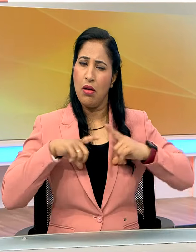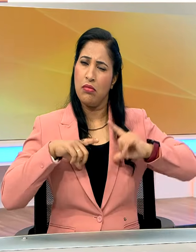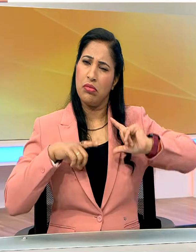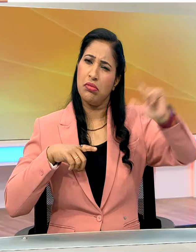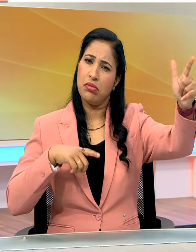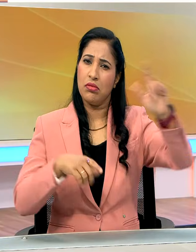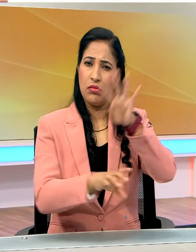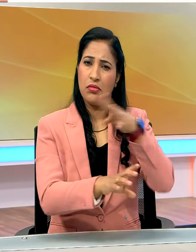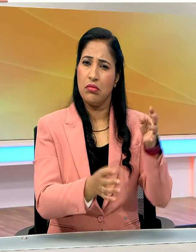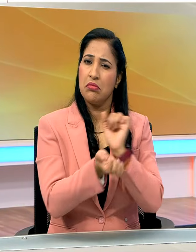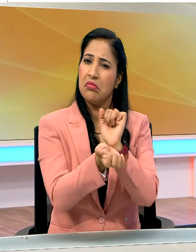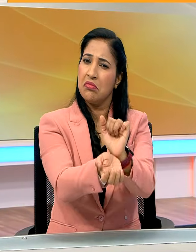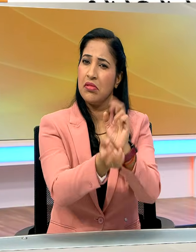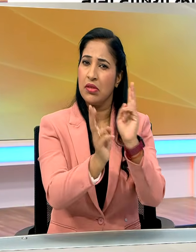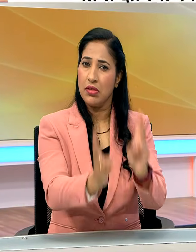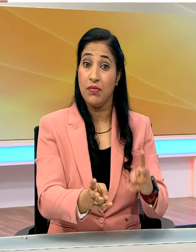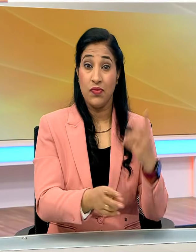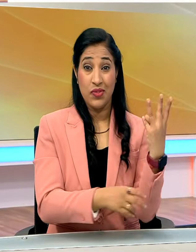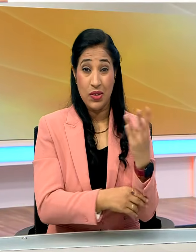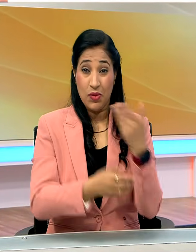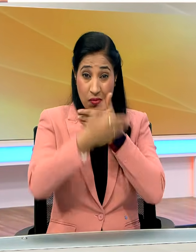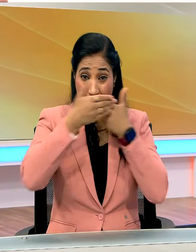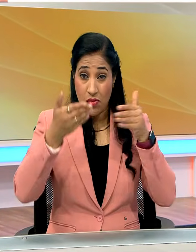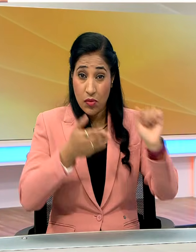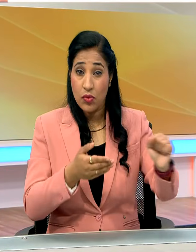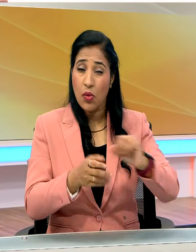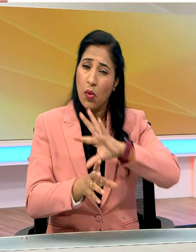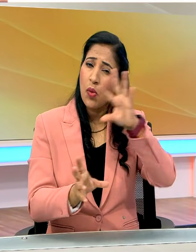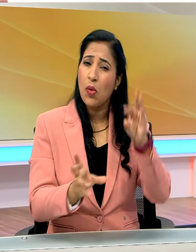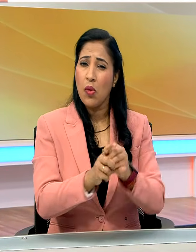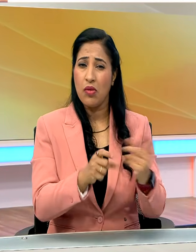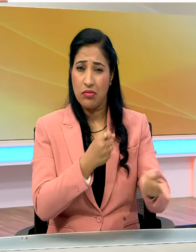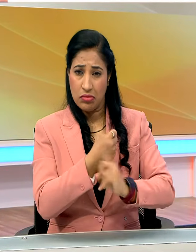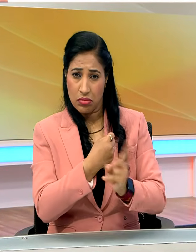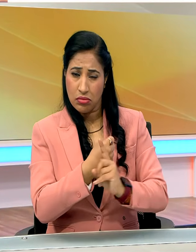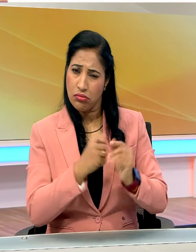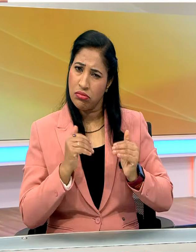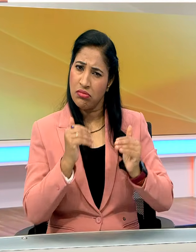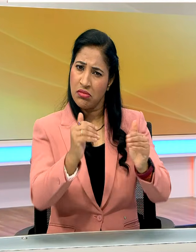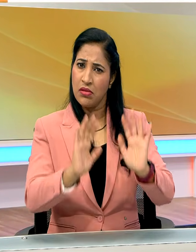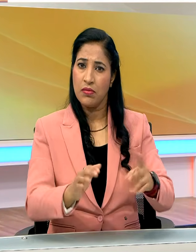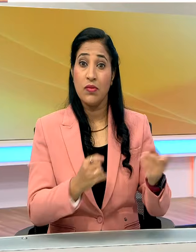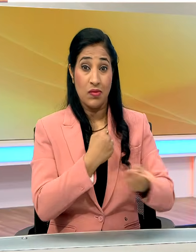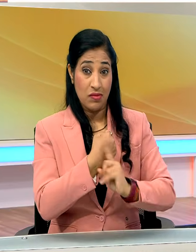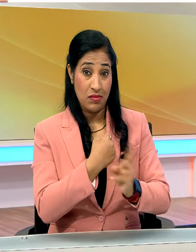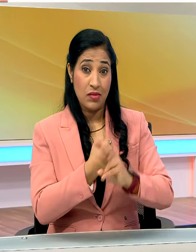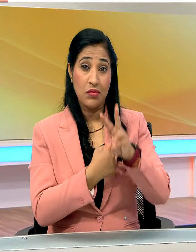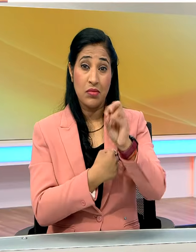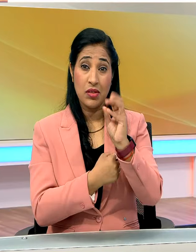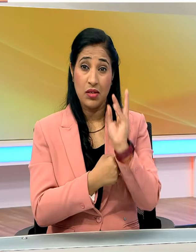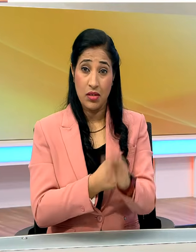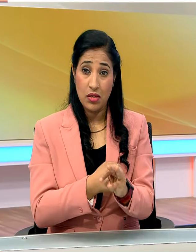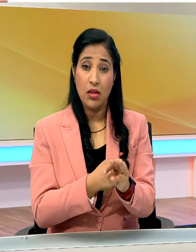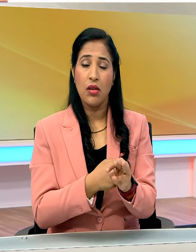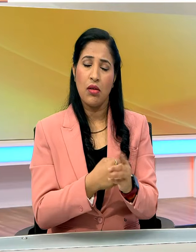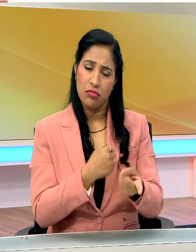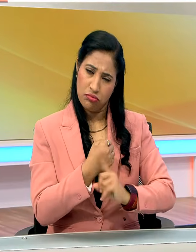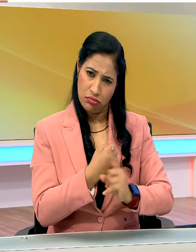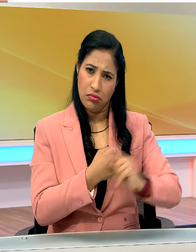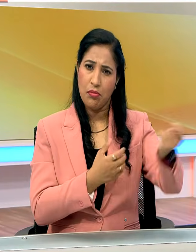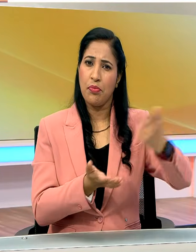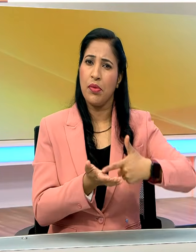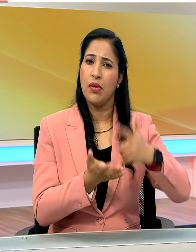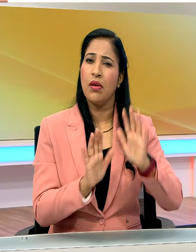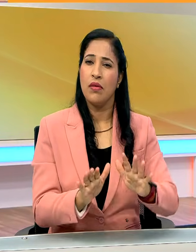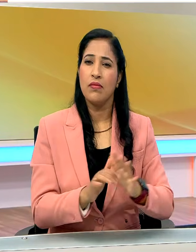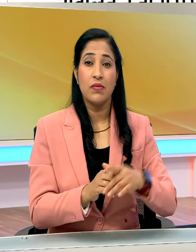कारावास तक की सजा सुनाई है। तीनों आतंकवादियों की सभी सजाएं साथ साथ चलेंगी। दोषियों पर 20,000 रुपये तक का जुर्माना भी लगाया गया